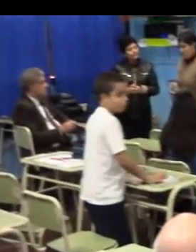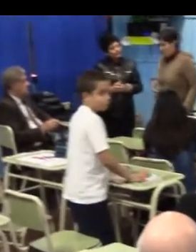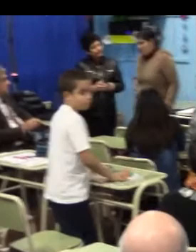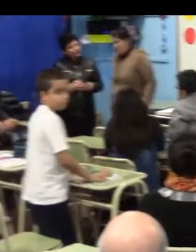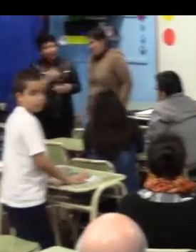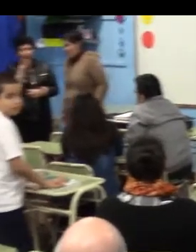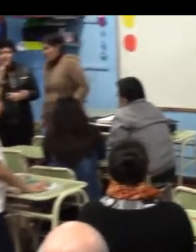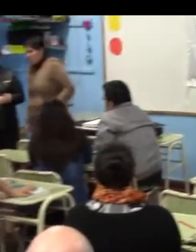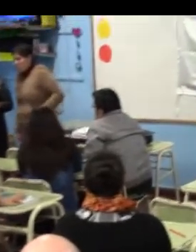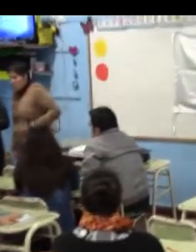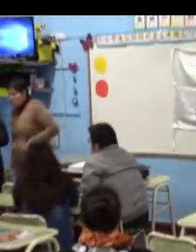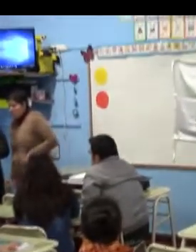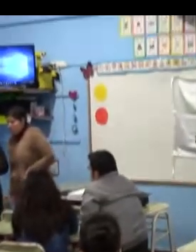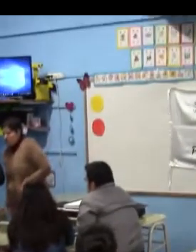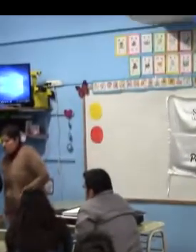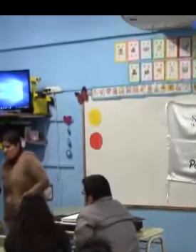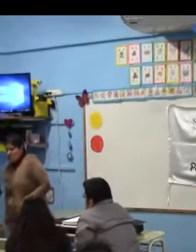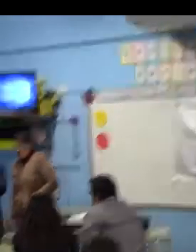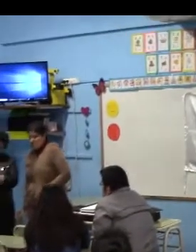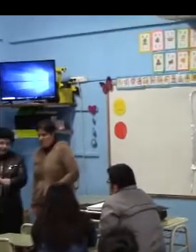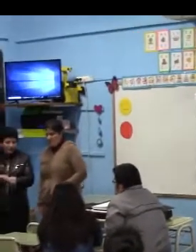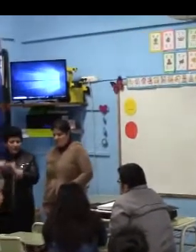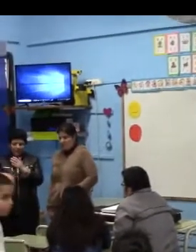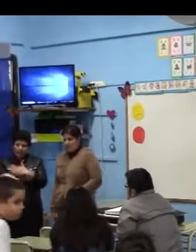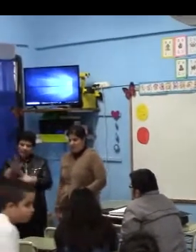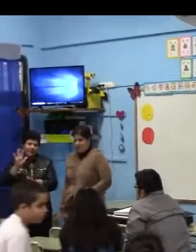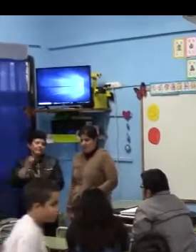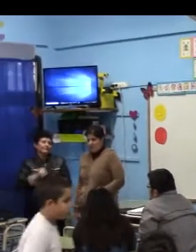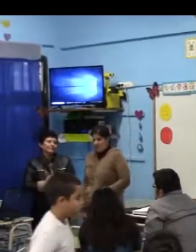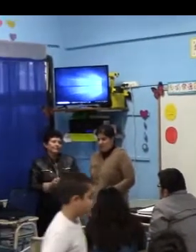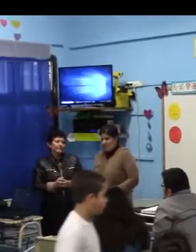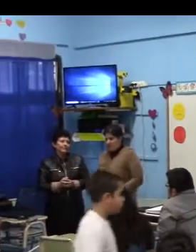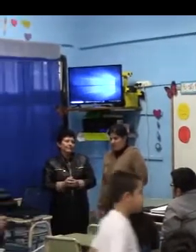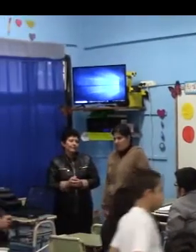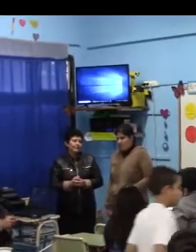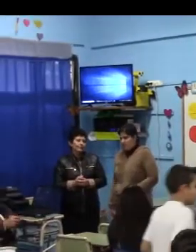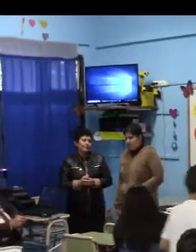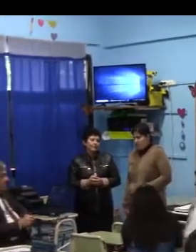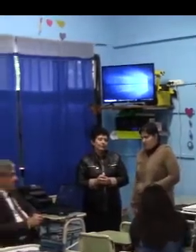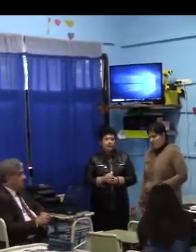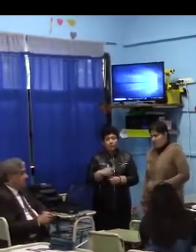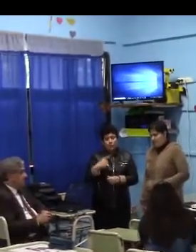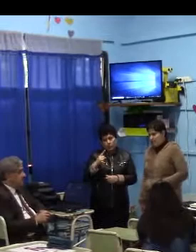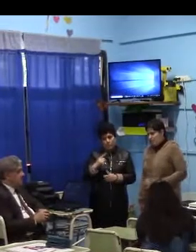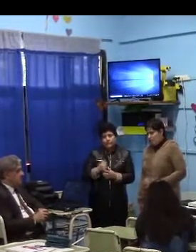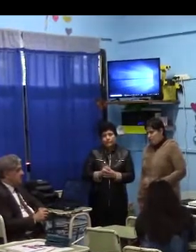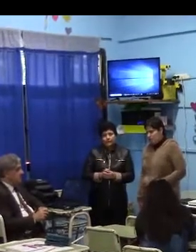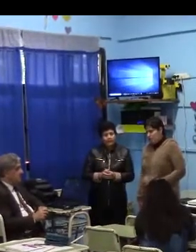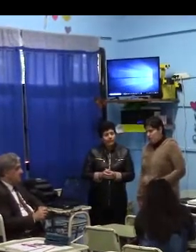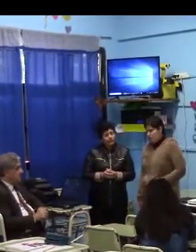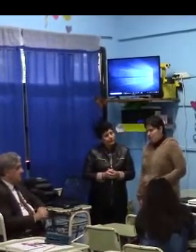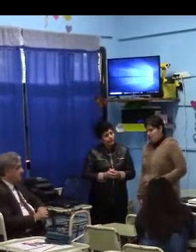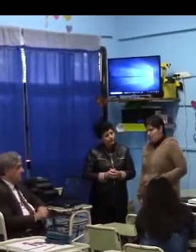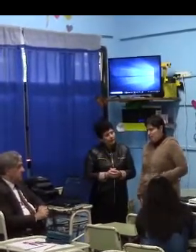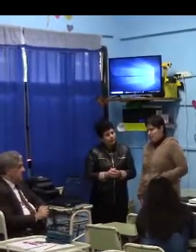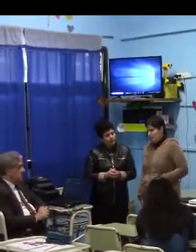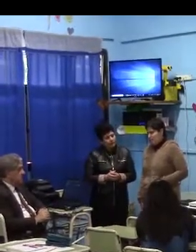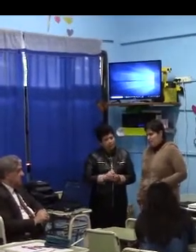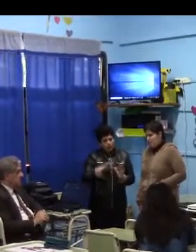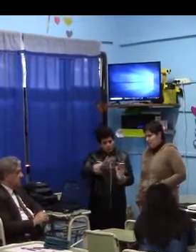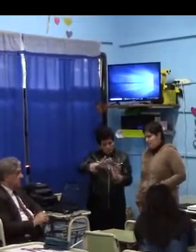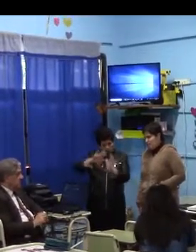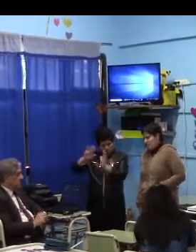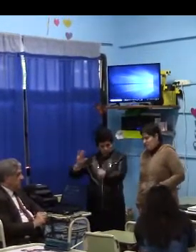me gustaría seguir hablando mucho más. Ahora sí. Pero bueno, otra cosa que